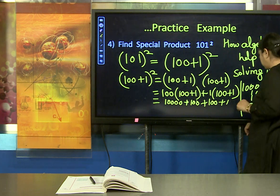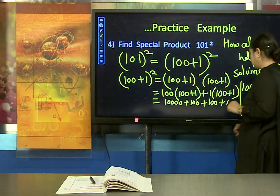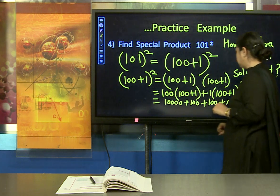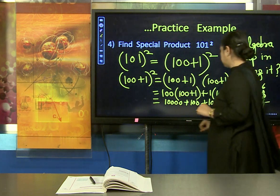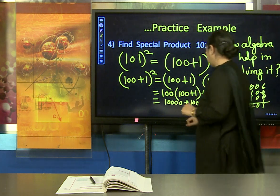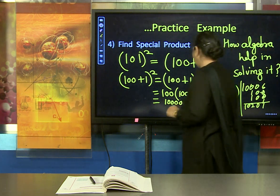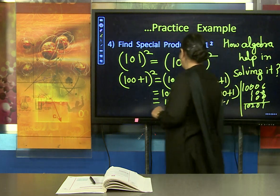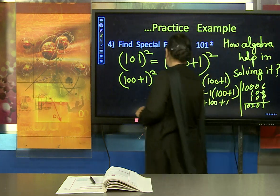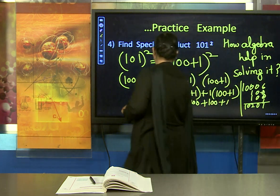तो हमारा उत्तर हुआ